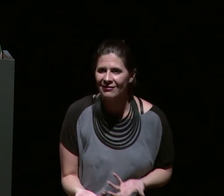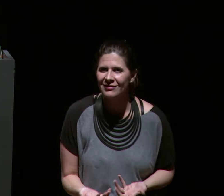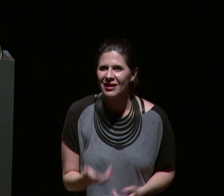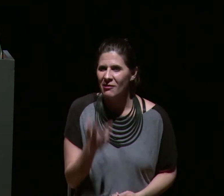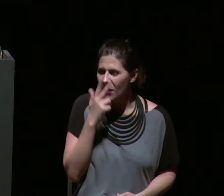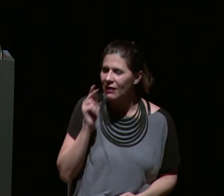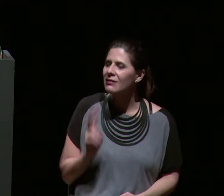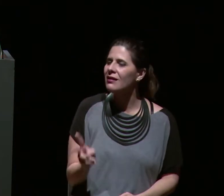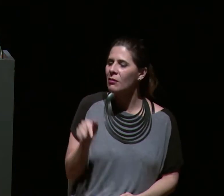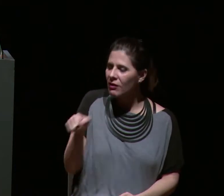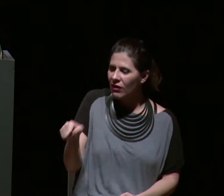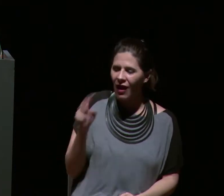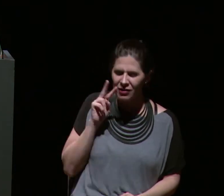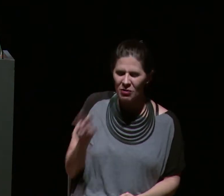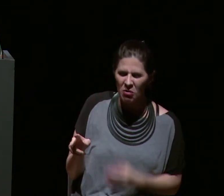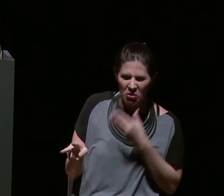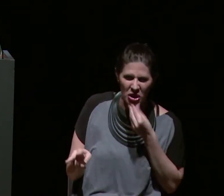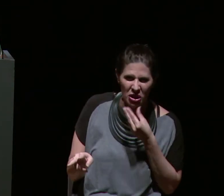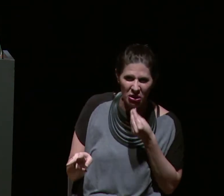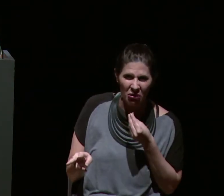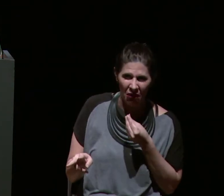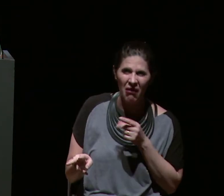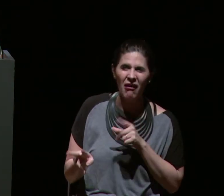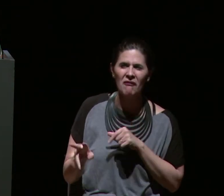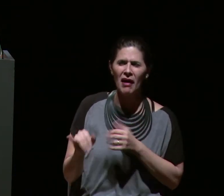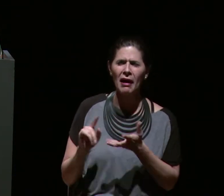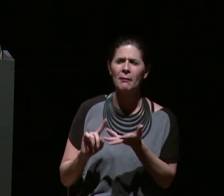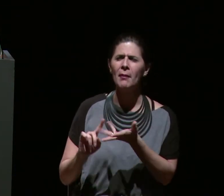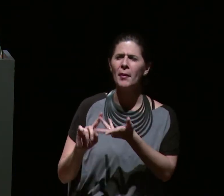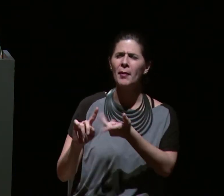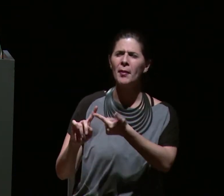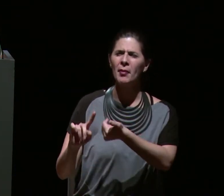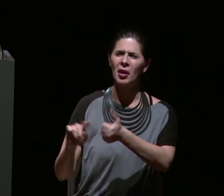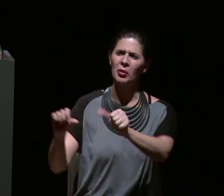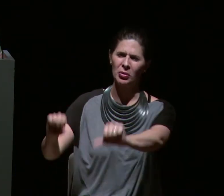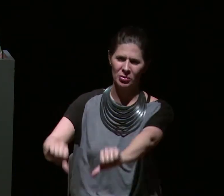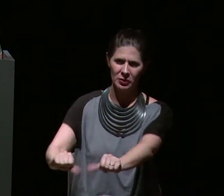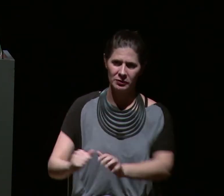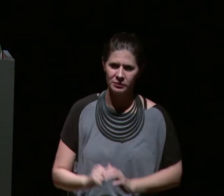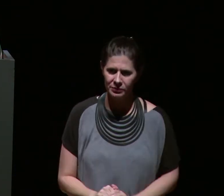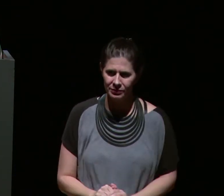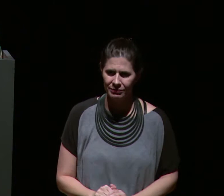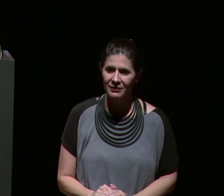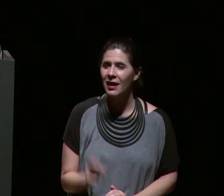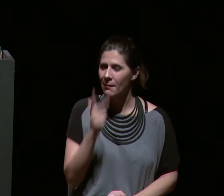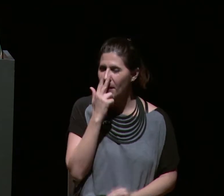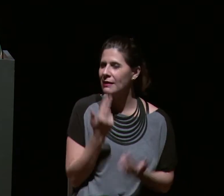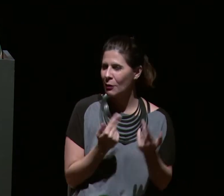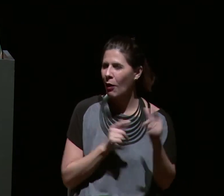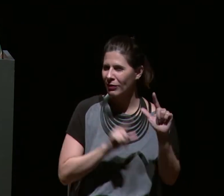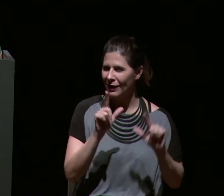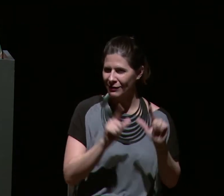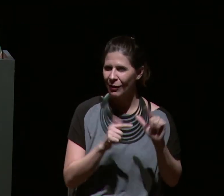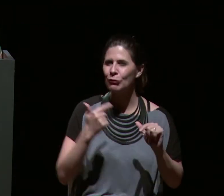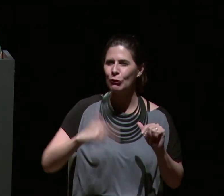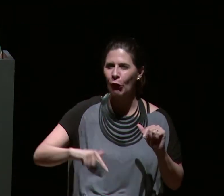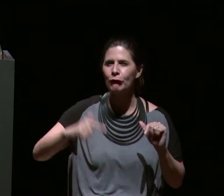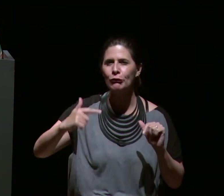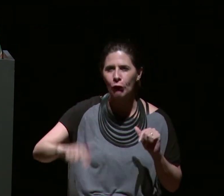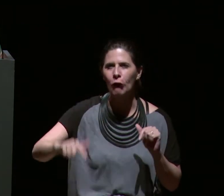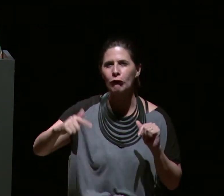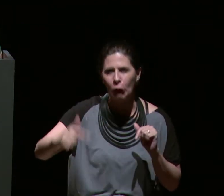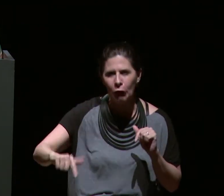Quase um comercial dos próximos capítulos de Vale a Pena Ver de Novo. Por outro lado, essa intimidade entre nós, alunos